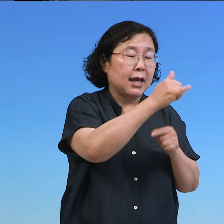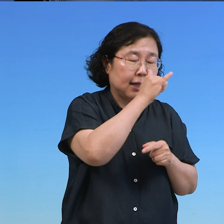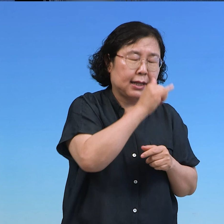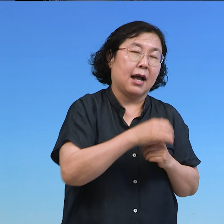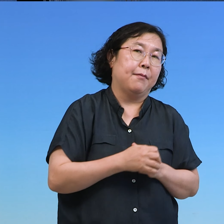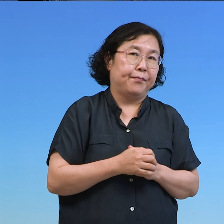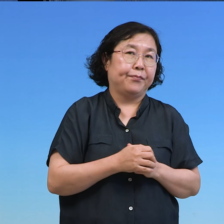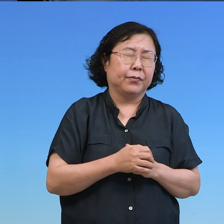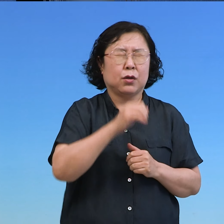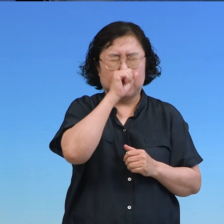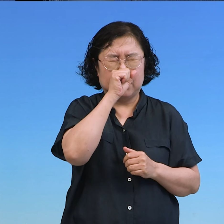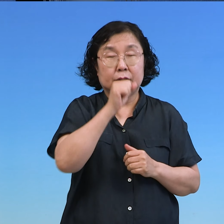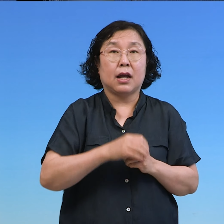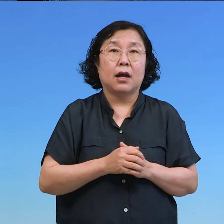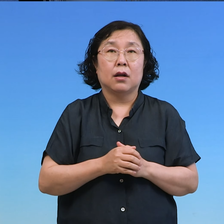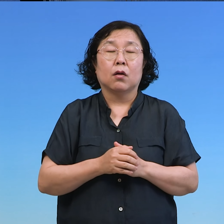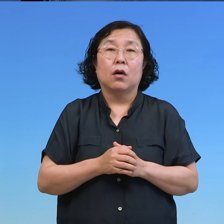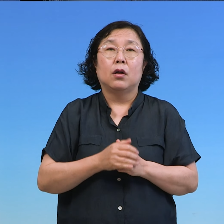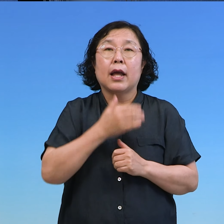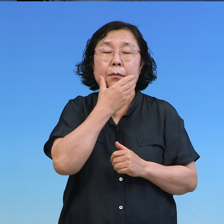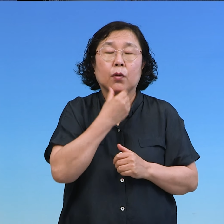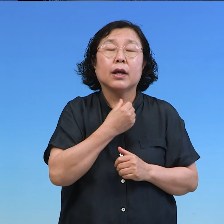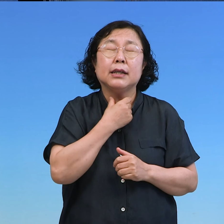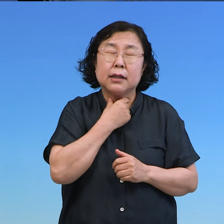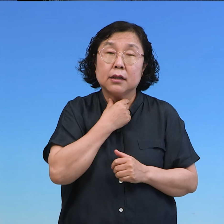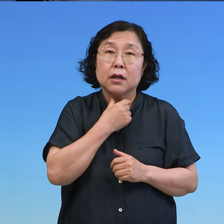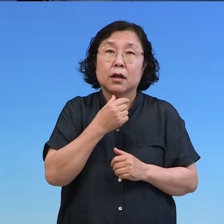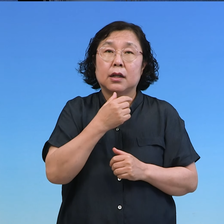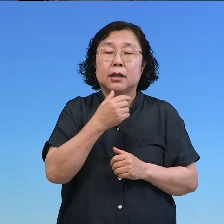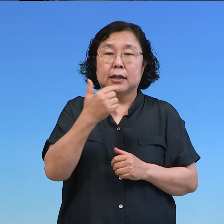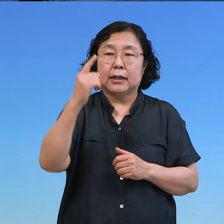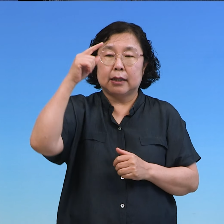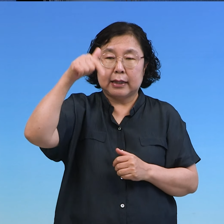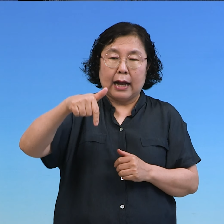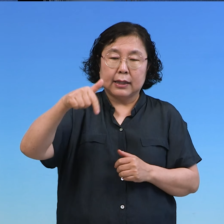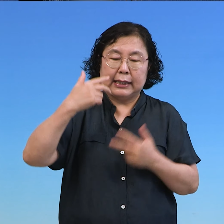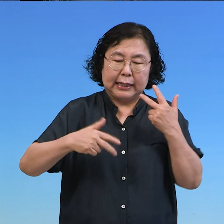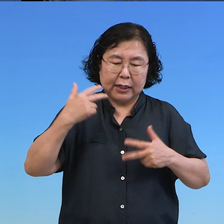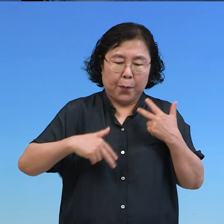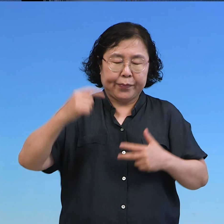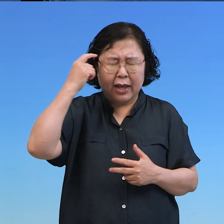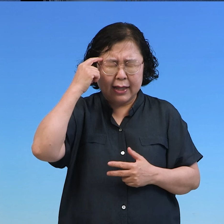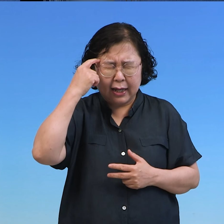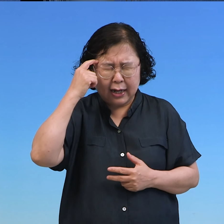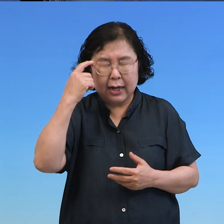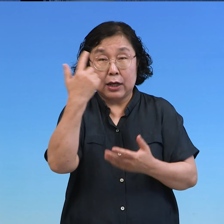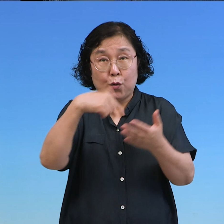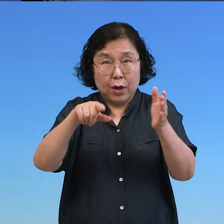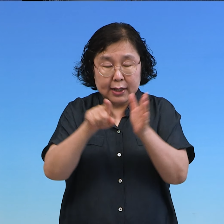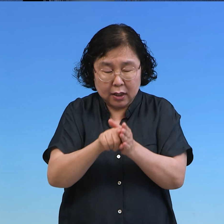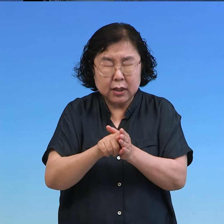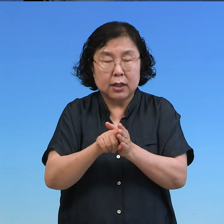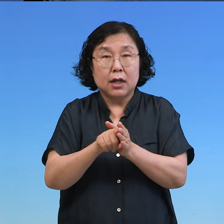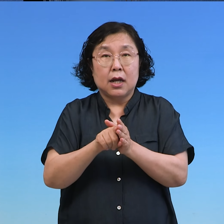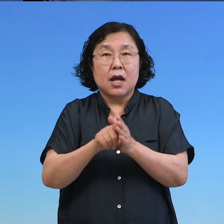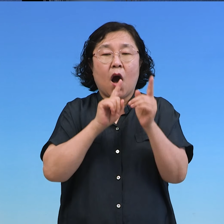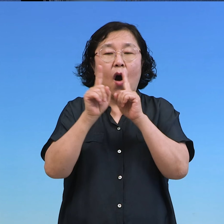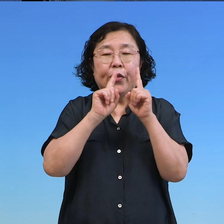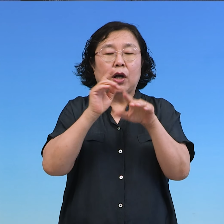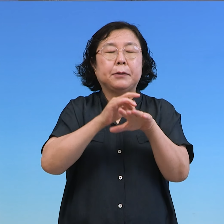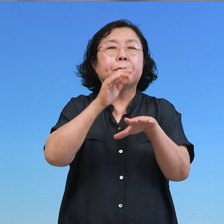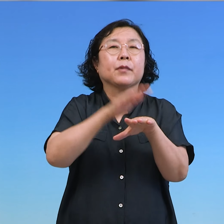행복해지고 싶다면 낙관주의자가 되어야 하고 낙관주의자가 되기 위해서는 어느 습관을 고쳐야 한다